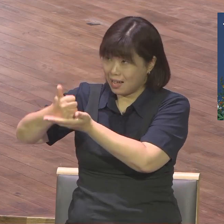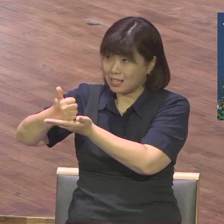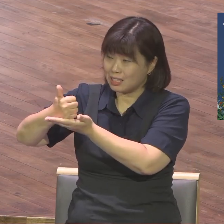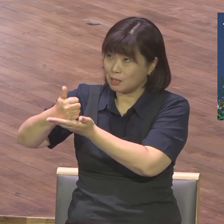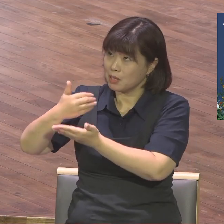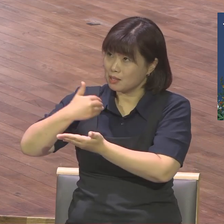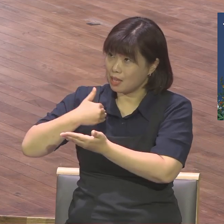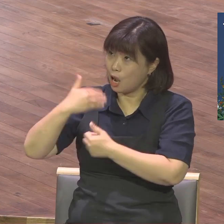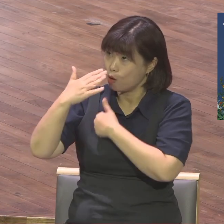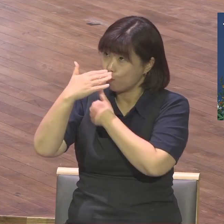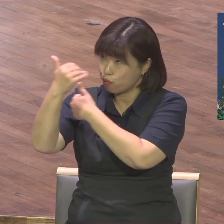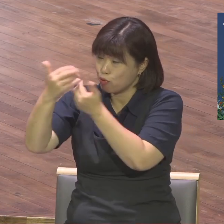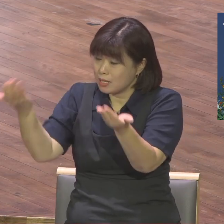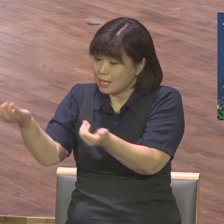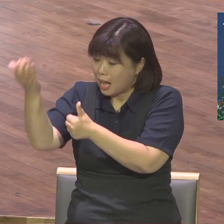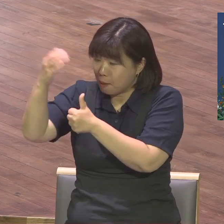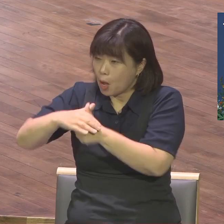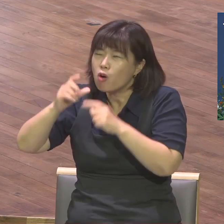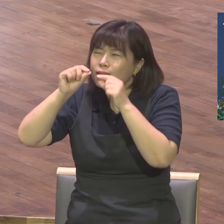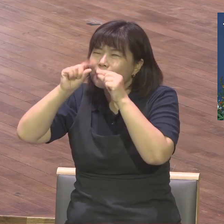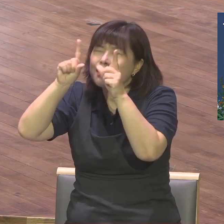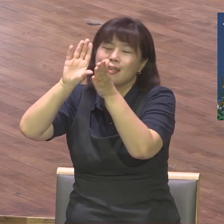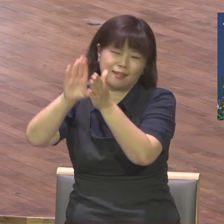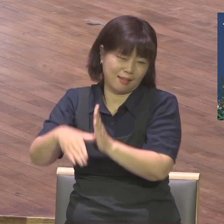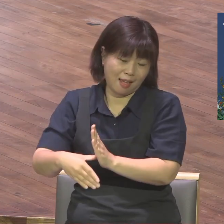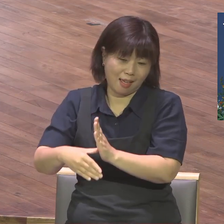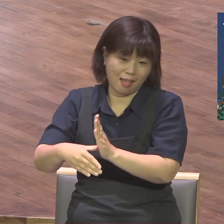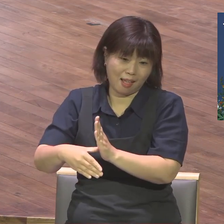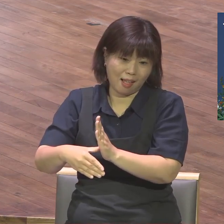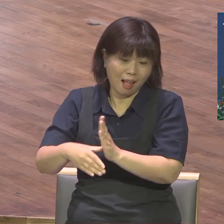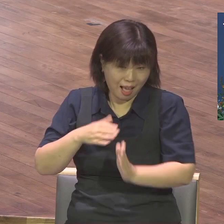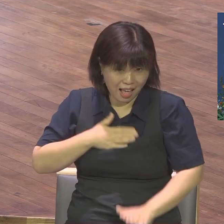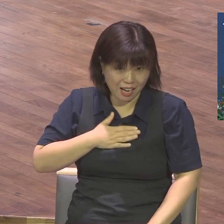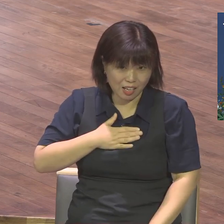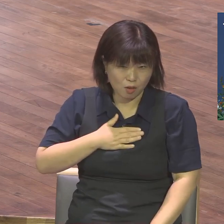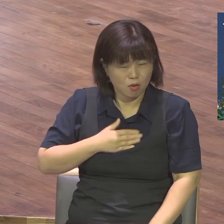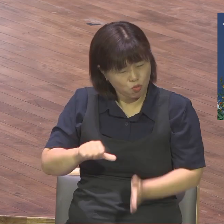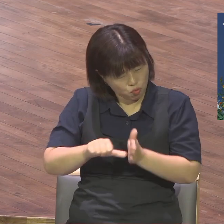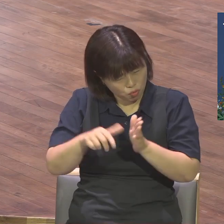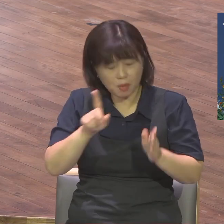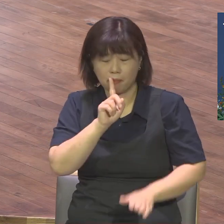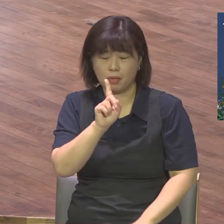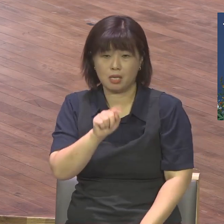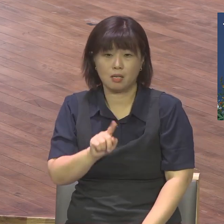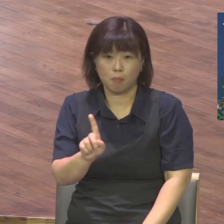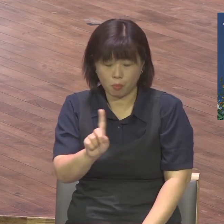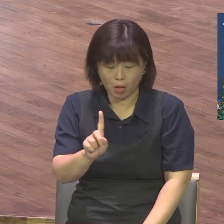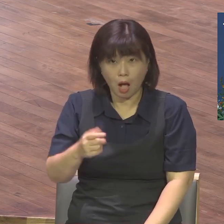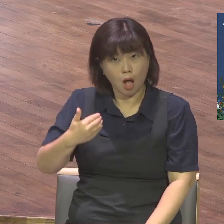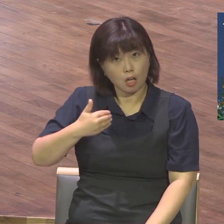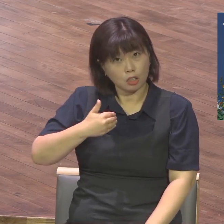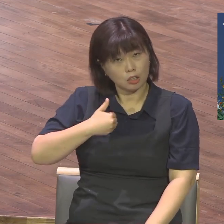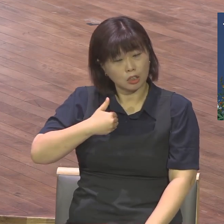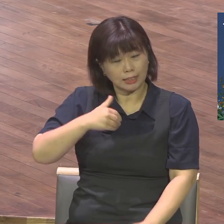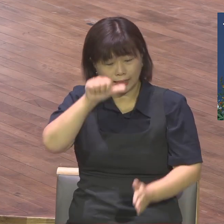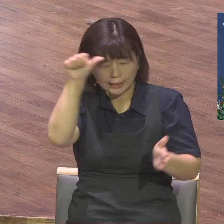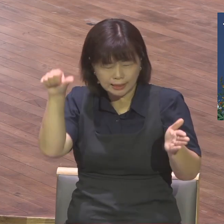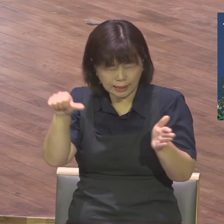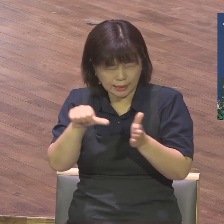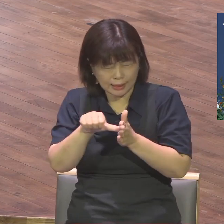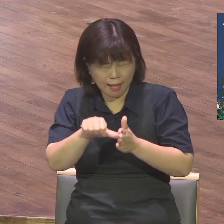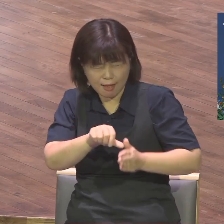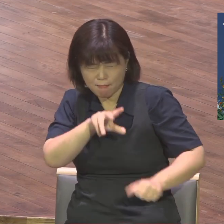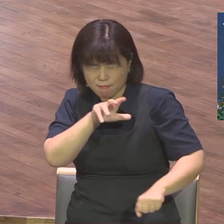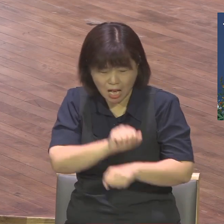깨닫는 것이다. 유명한 말입니다. 유명한 말이에요. 하나님 나를